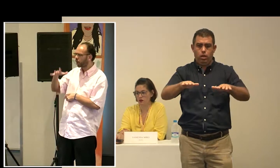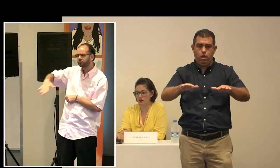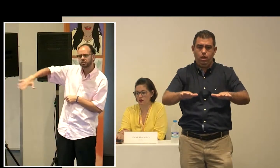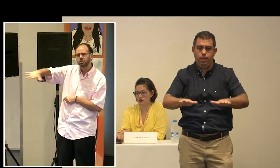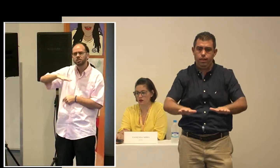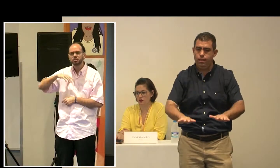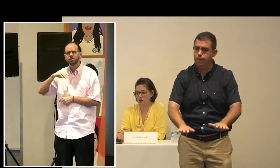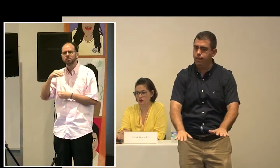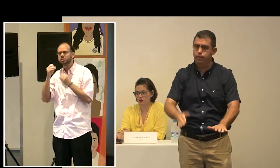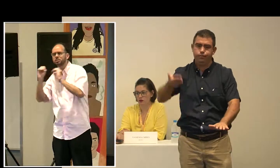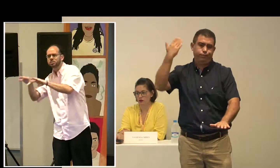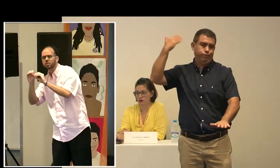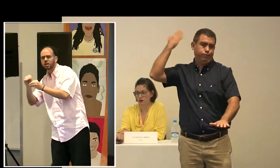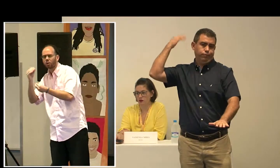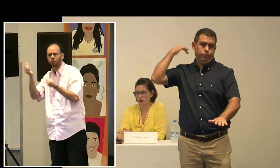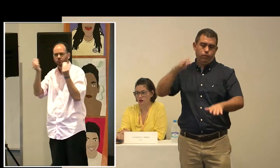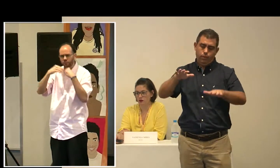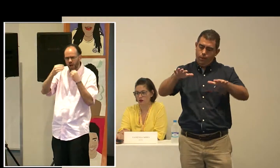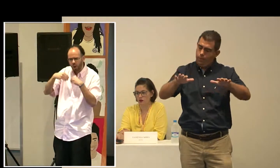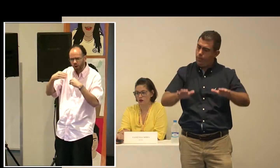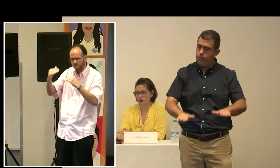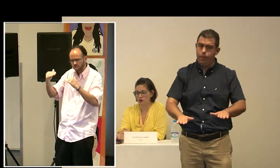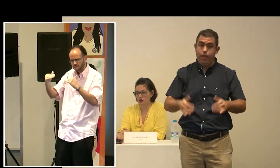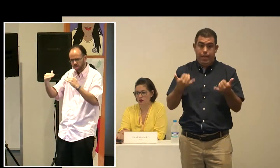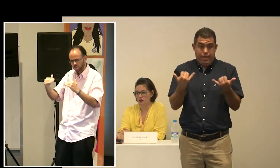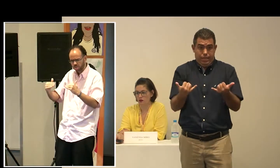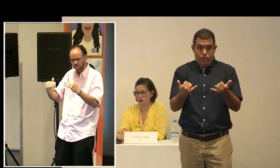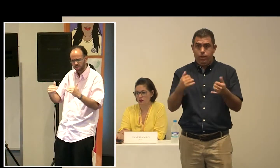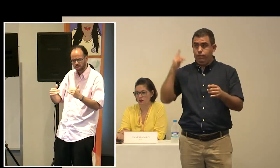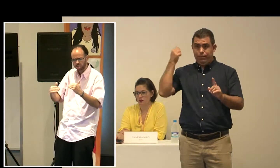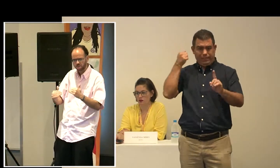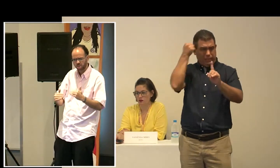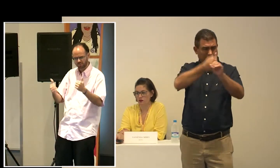O presidente atual também é surdo, né, dessa federação.